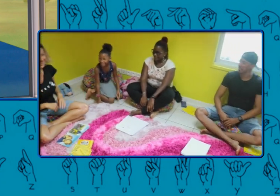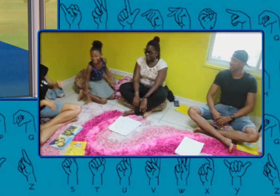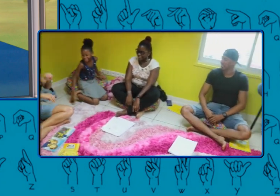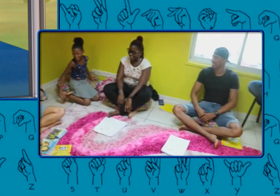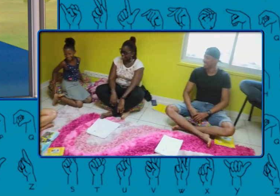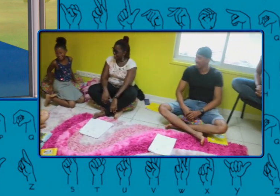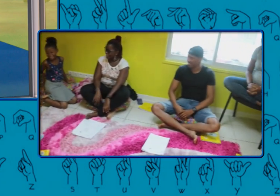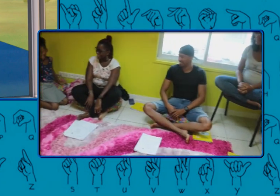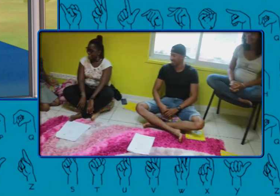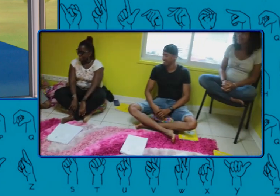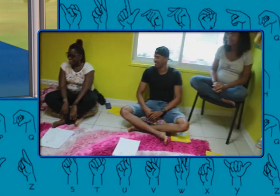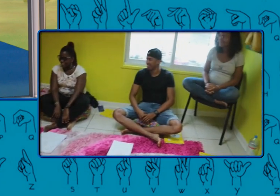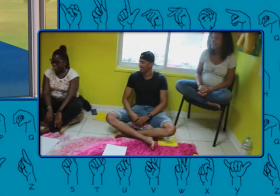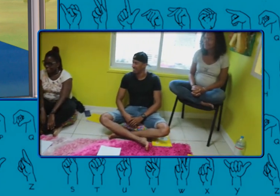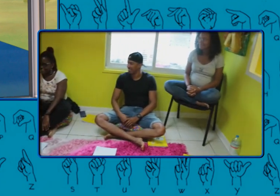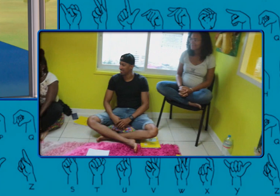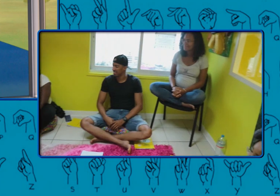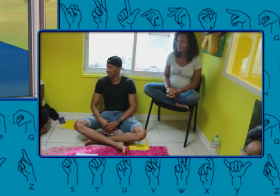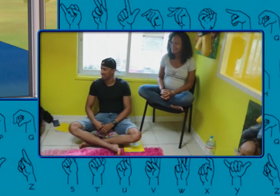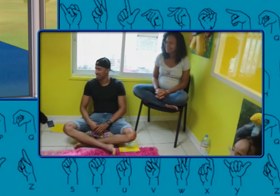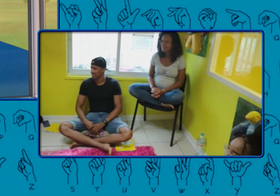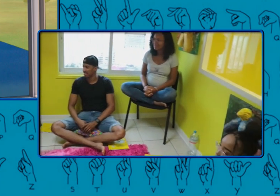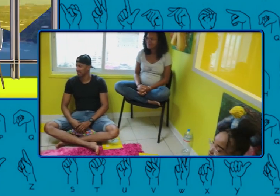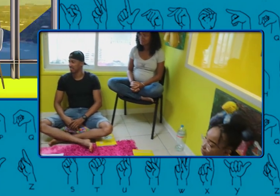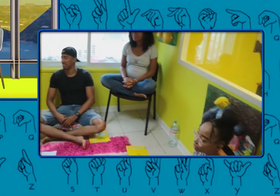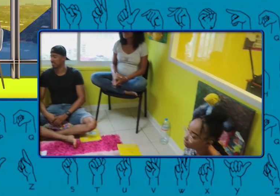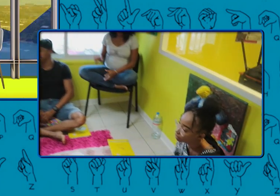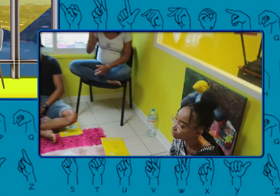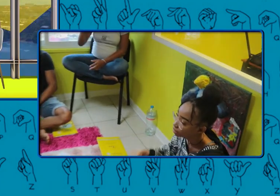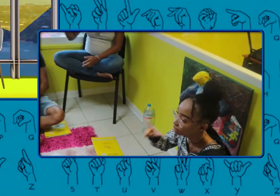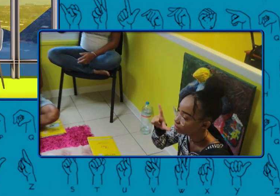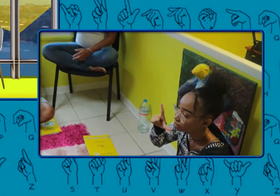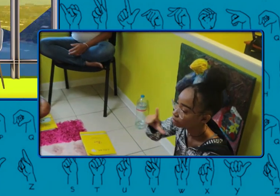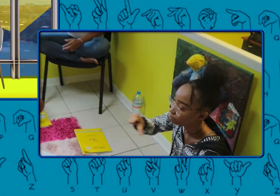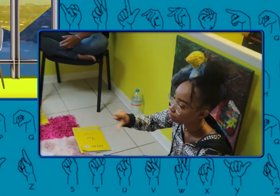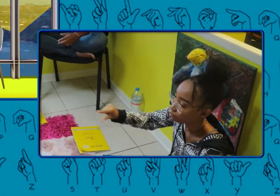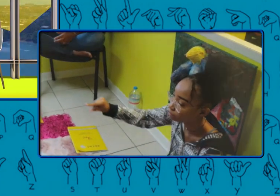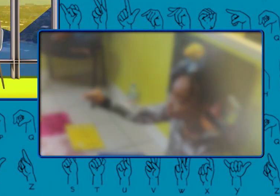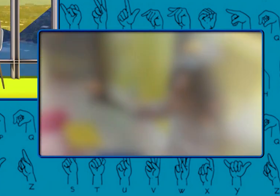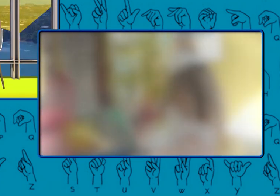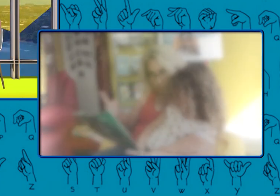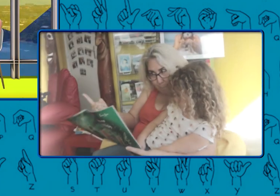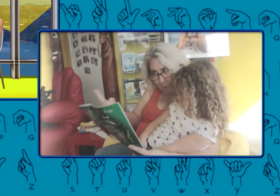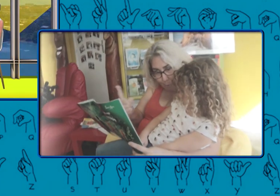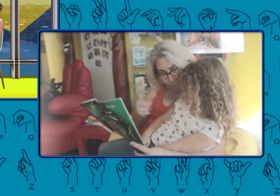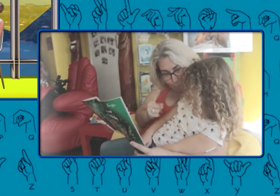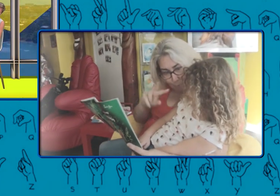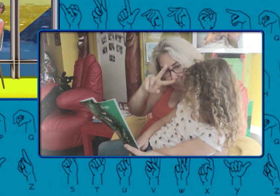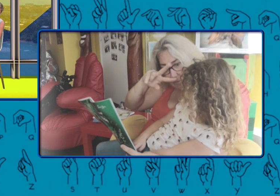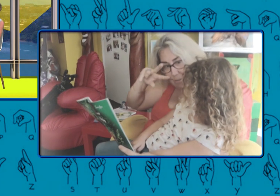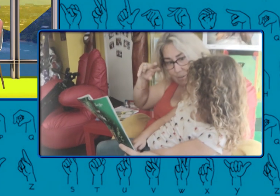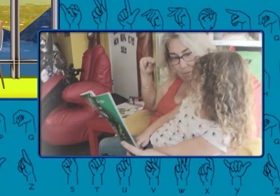aient envie d'apprendre la langue des signes. Justement, on peut voir juste à côté ce petit film. Vous avez vraiment de la chance parce que c'est vraiment exclusif. Parce qu'à Paris,